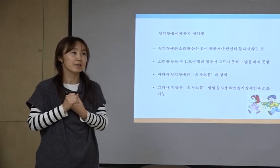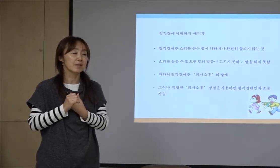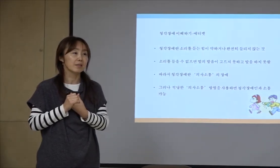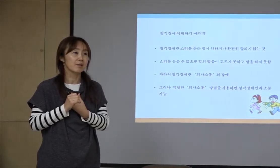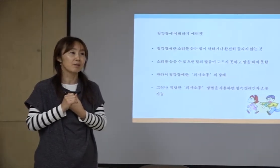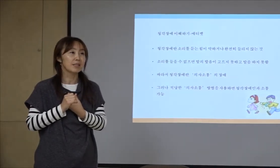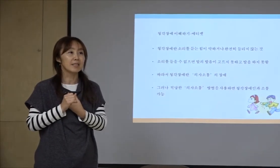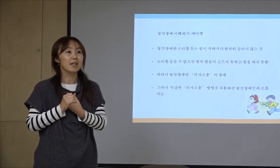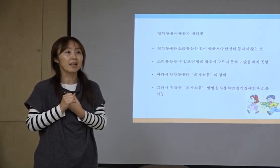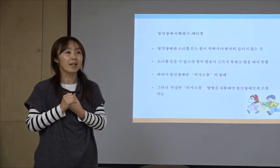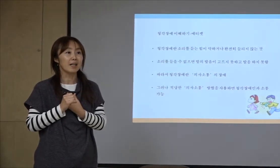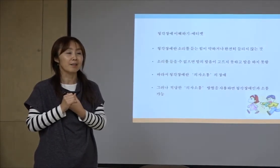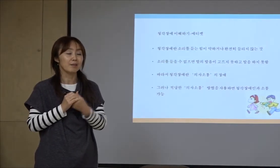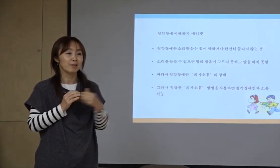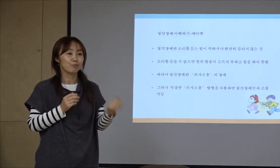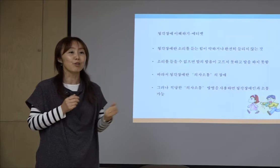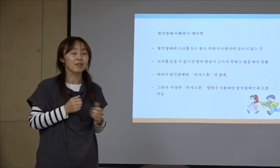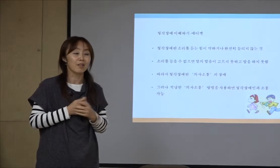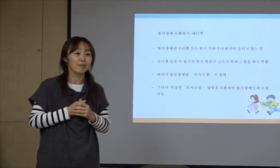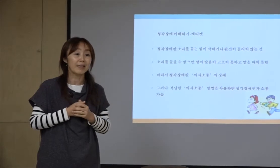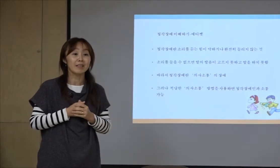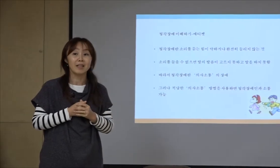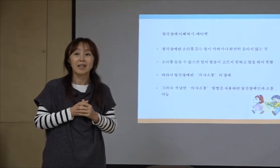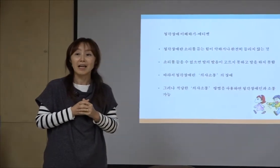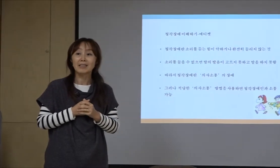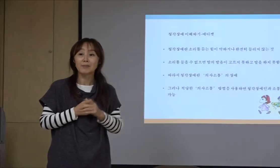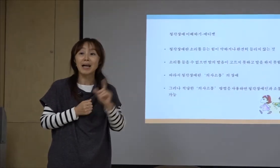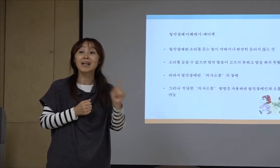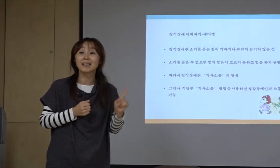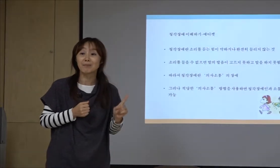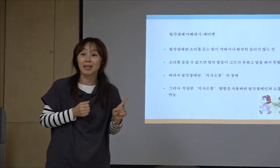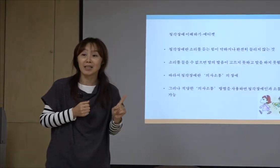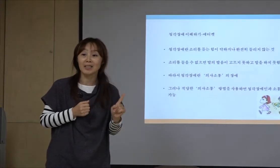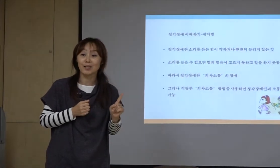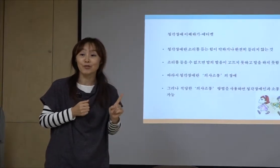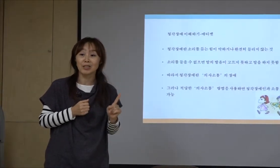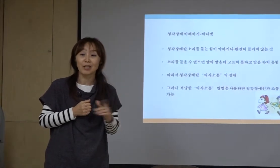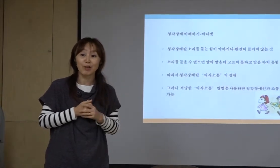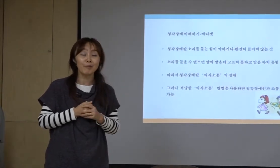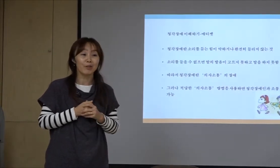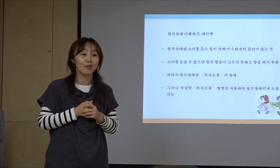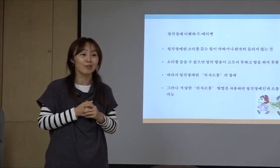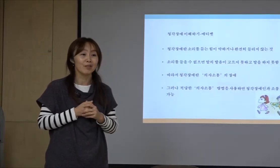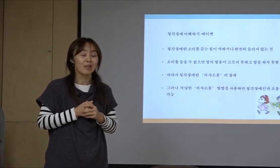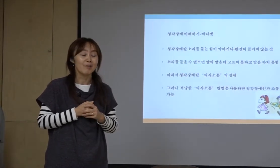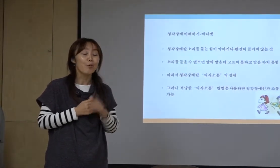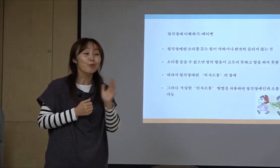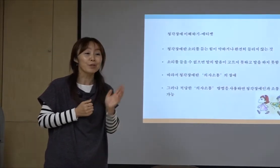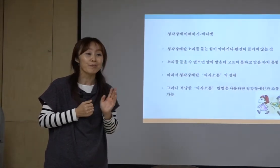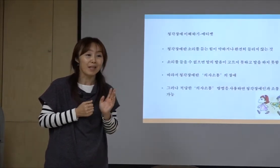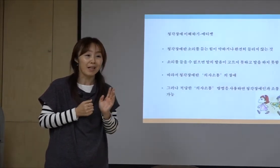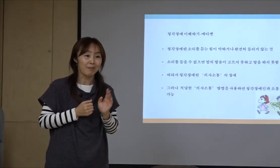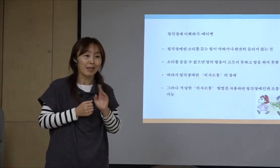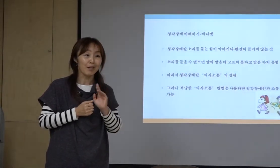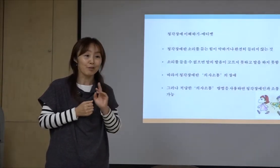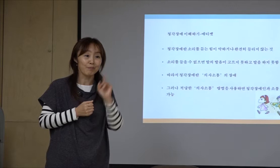이제 어느 기자가 물었대요. 만약에 하나님이 한 가지만 하게 해주신다고 하면 보고 싶냐, 말하고 싶냐,